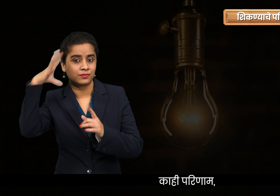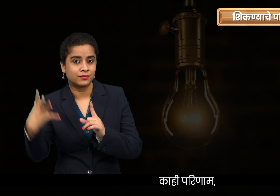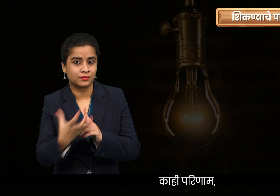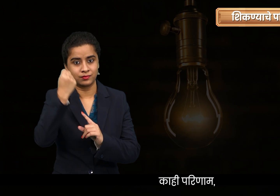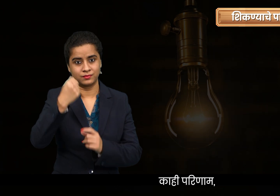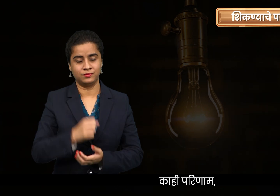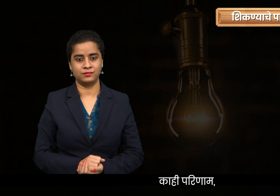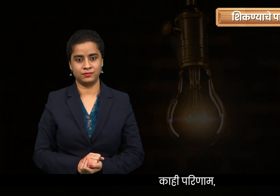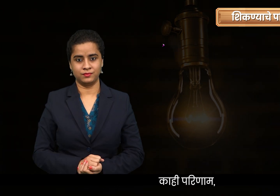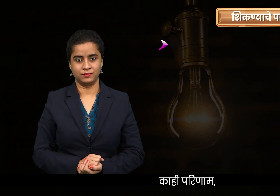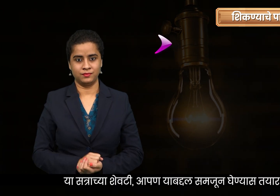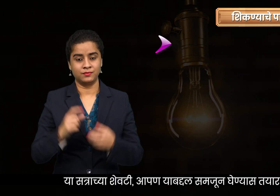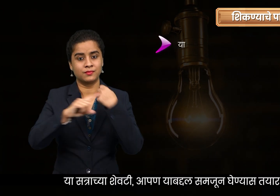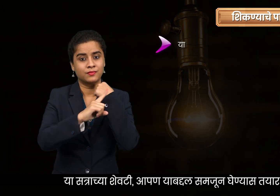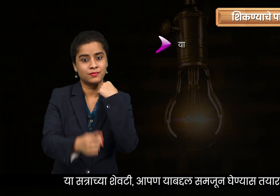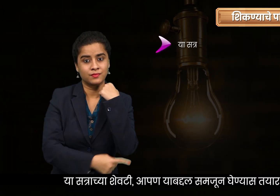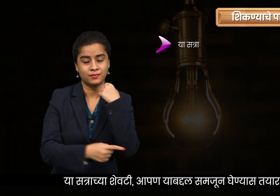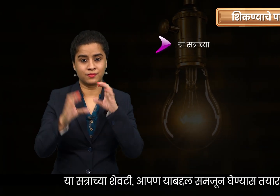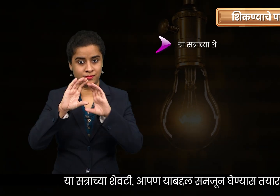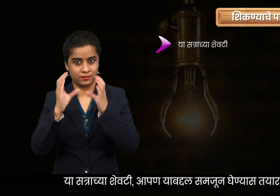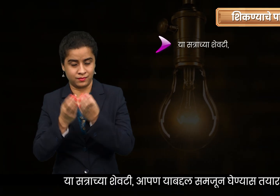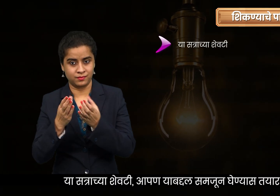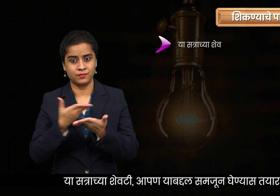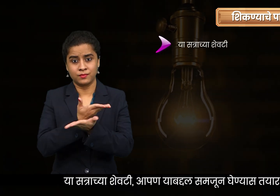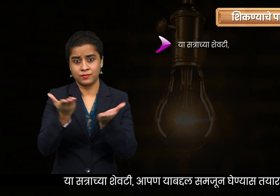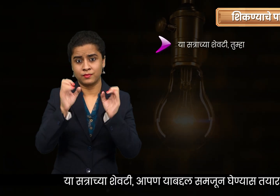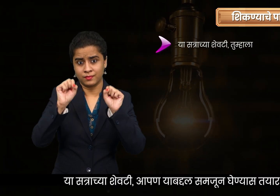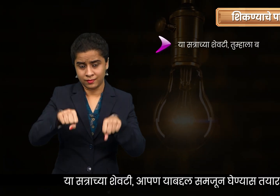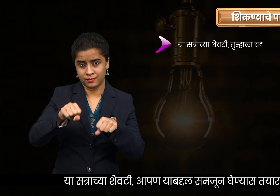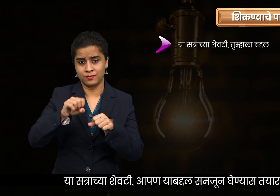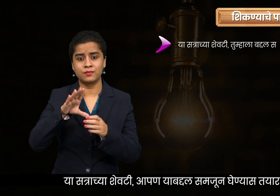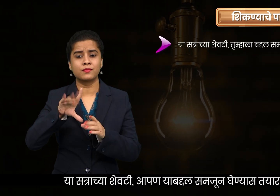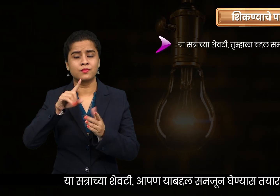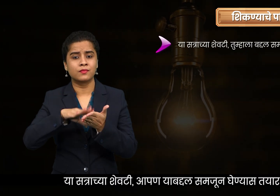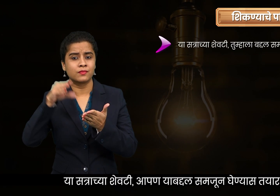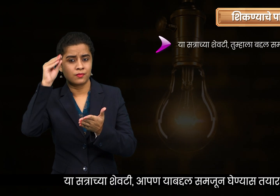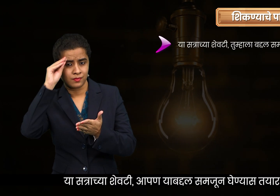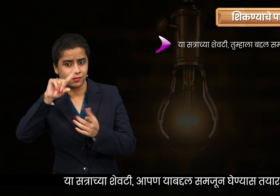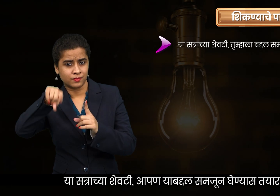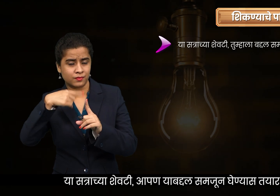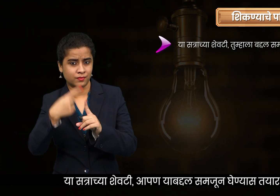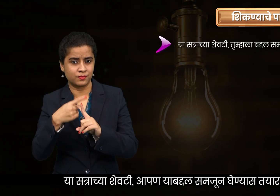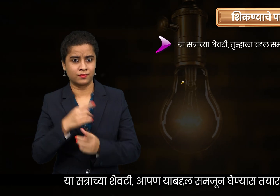काही परिणाम. या सत्राच्या शेवटी आपण याबद्दल समजून घेण्यास तयार असाल.